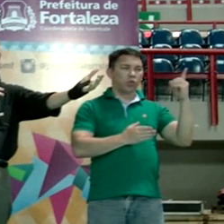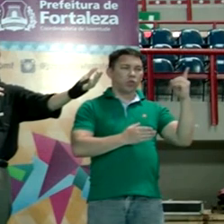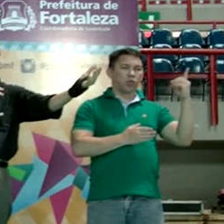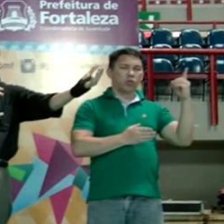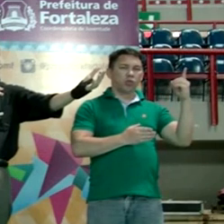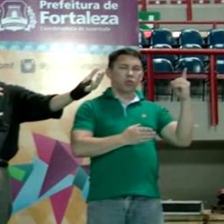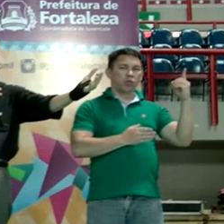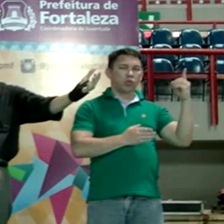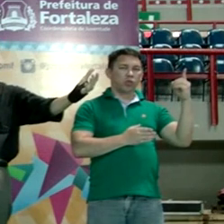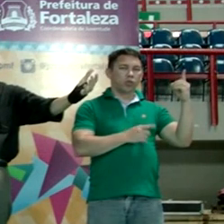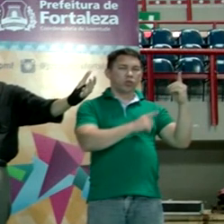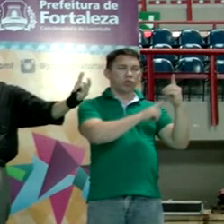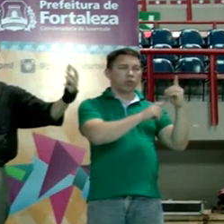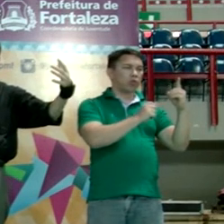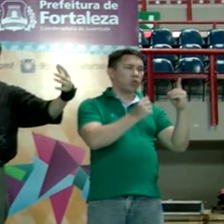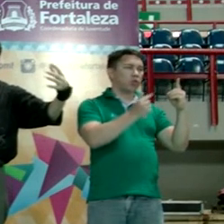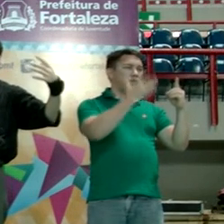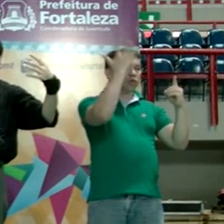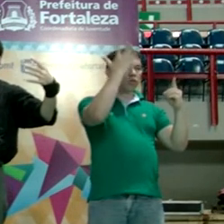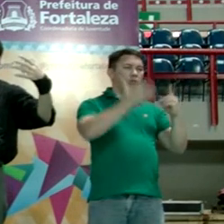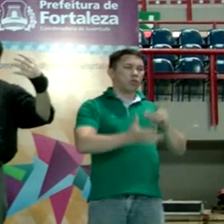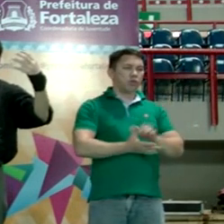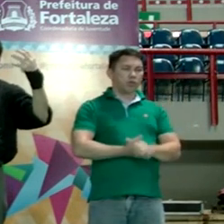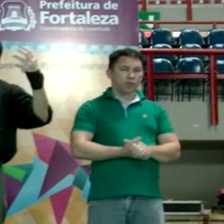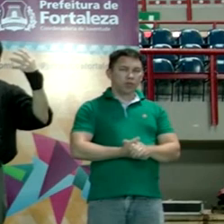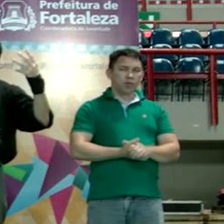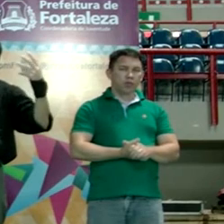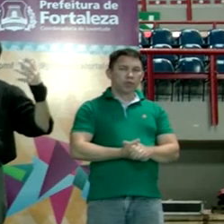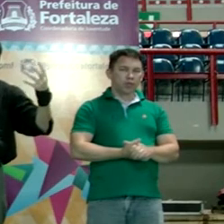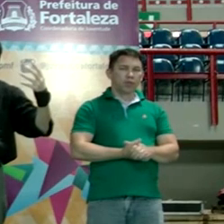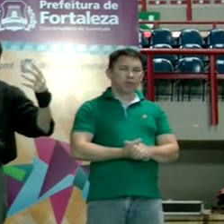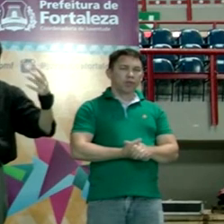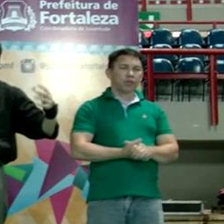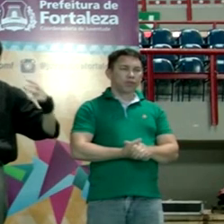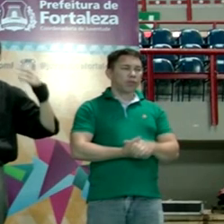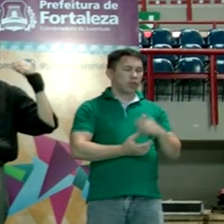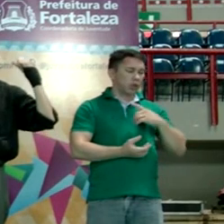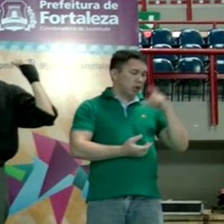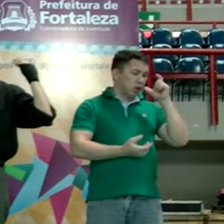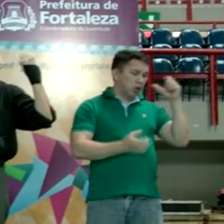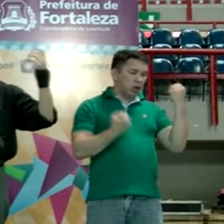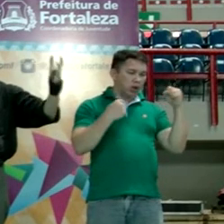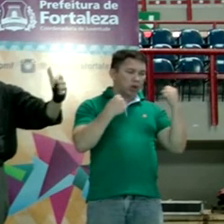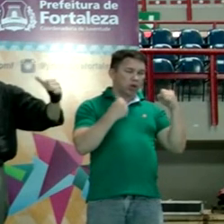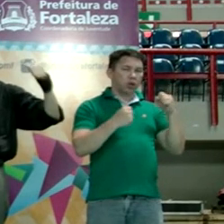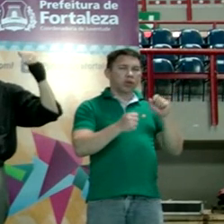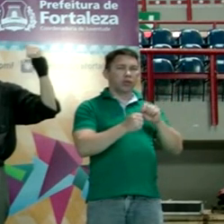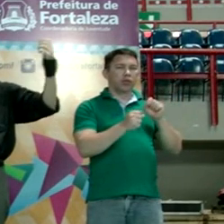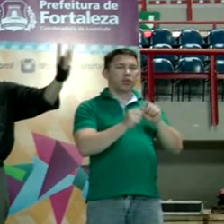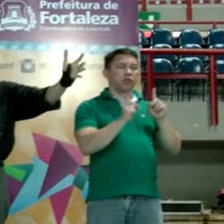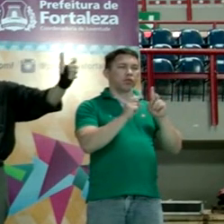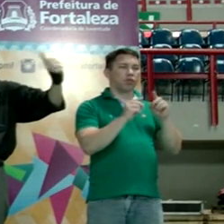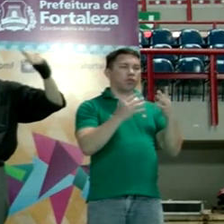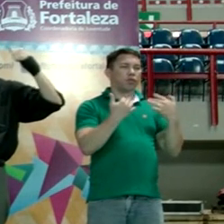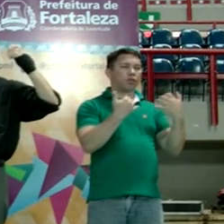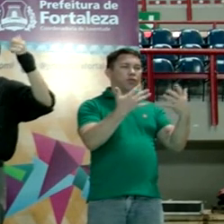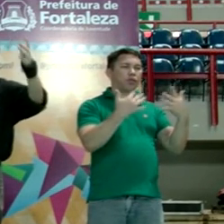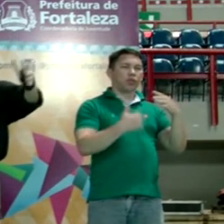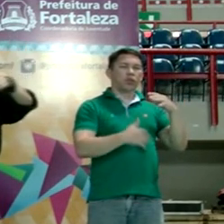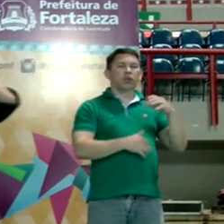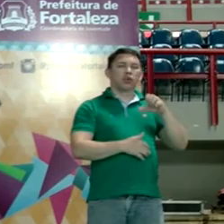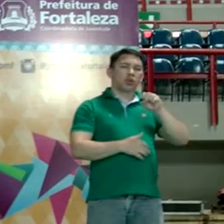Os grandes exportadores, a indústria agroexportadora, o pessoal que produz soja,